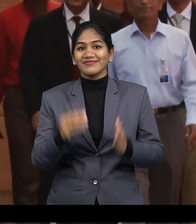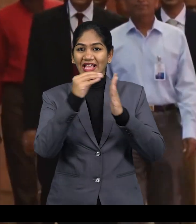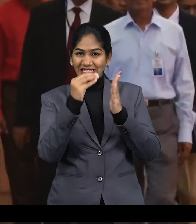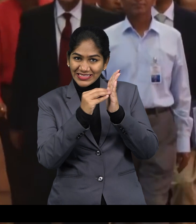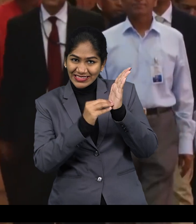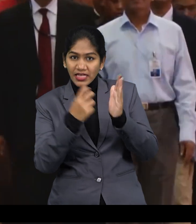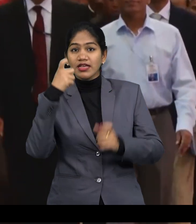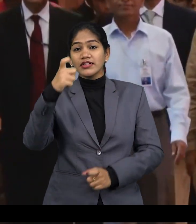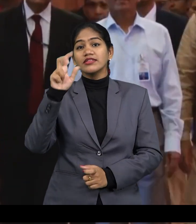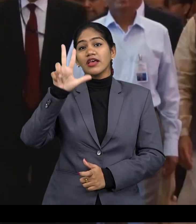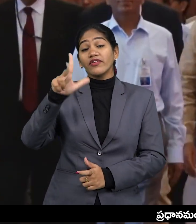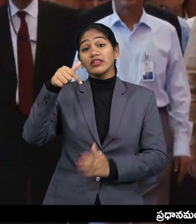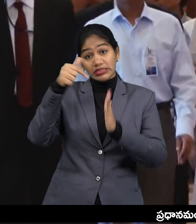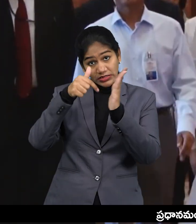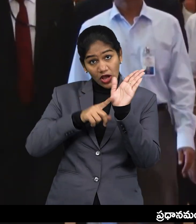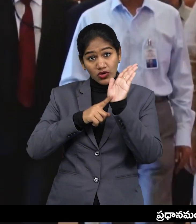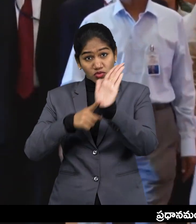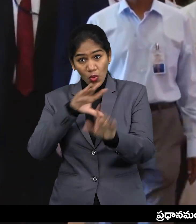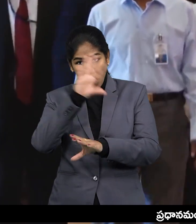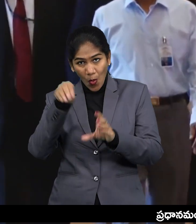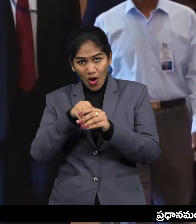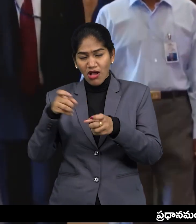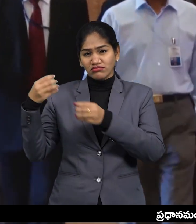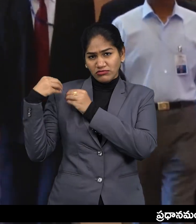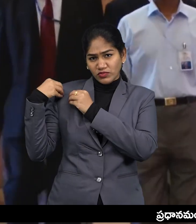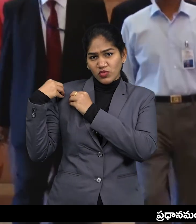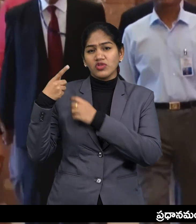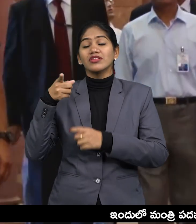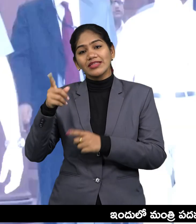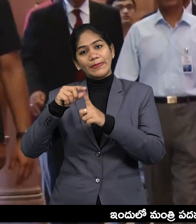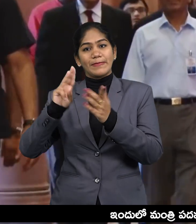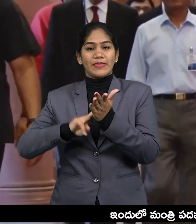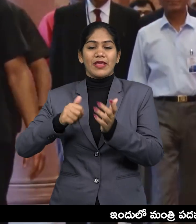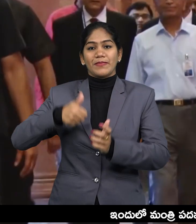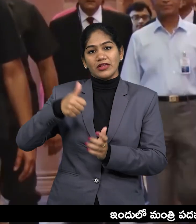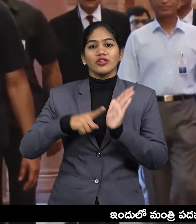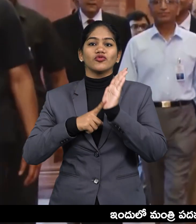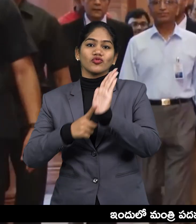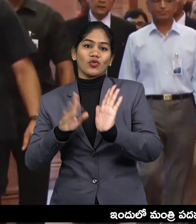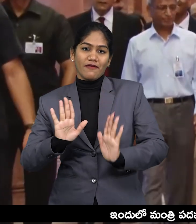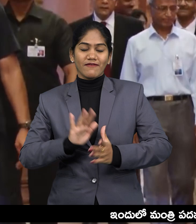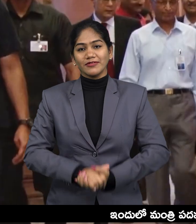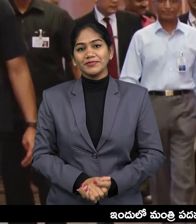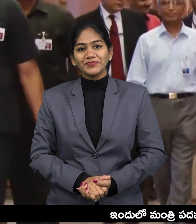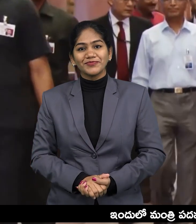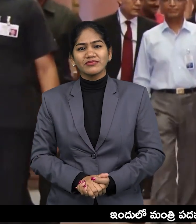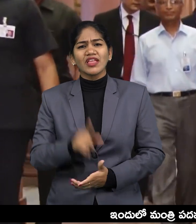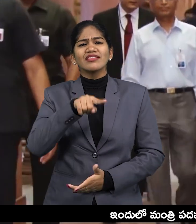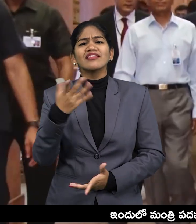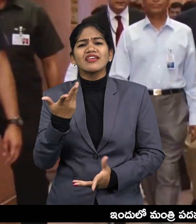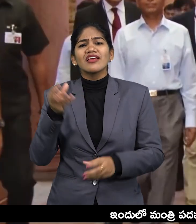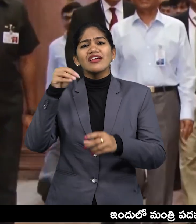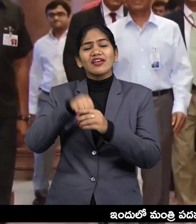ఆర్టికల్ 78 ప్రధానమంత్రి యొక్క విధులను వివరిస్తుంది. ఇందులో మంత్రి పదవులు మరియు శాఖలు